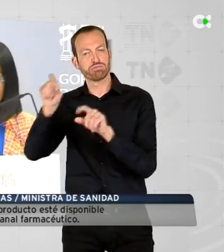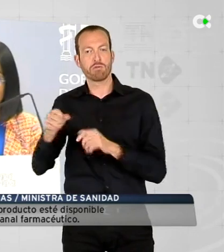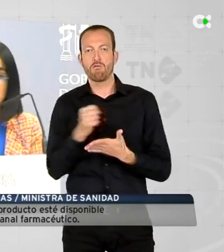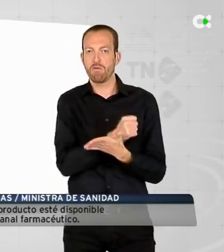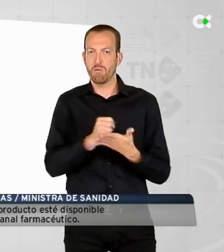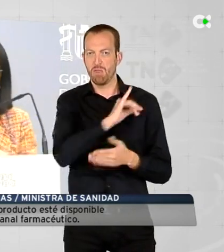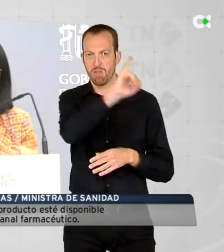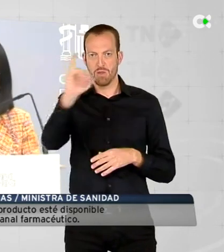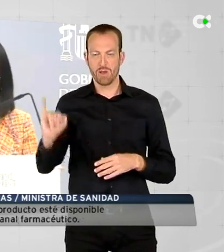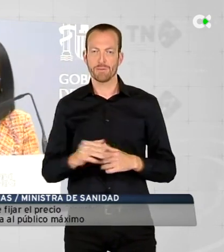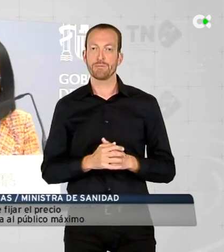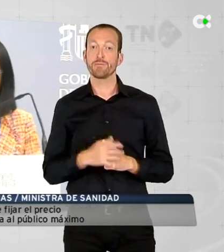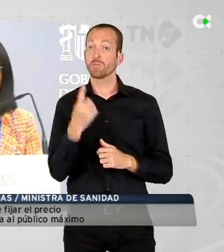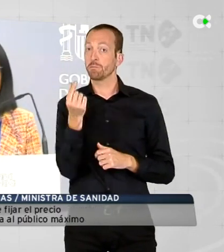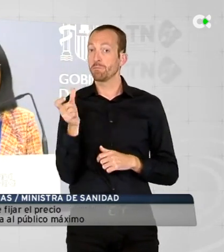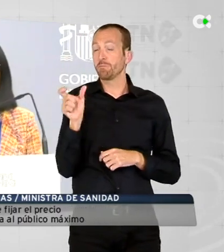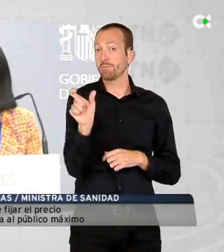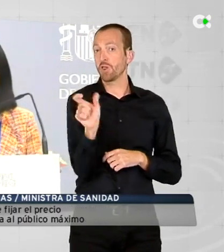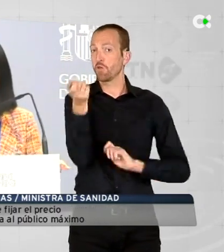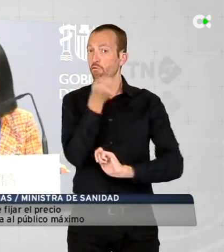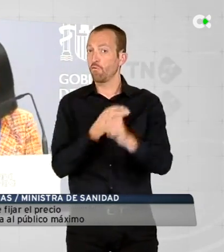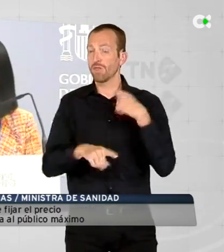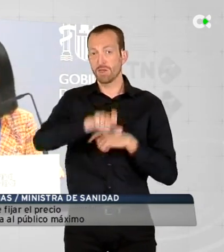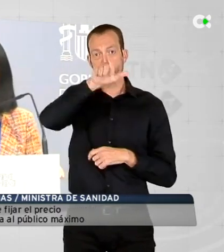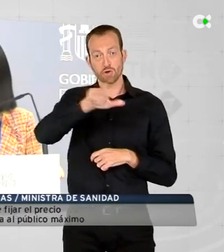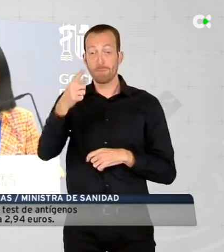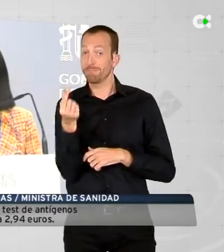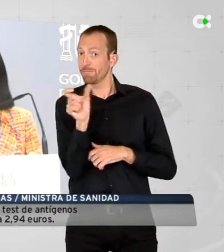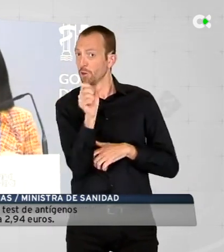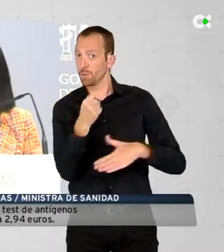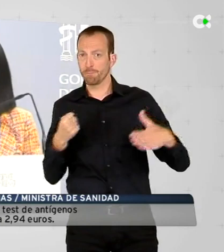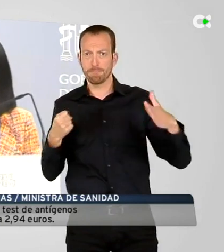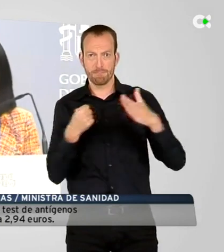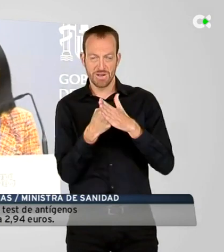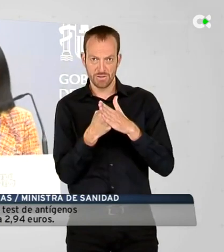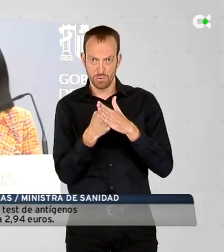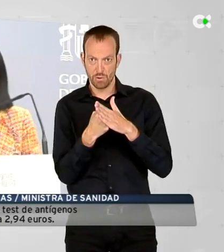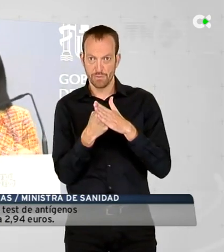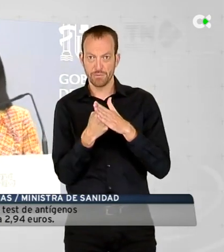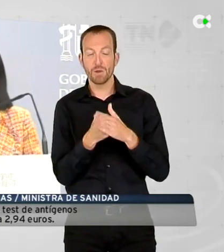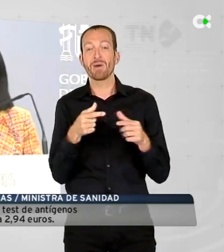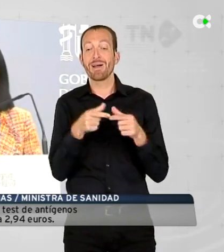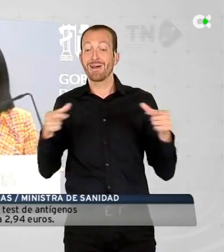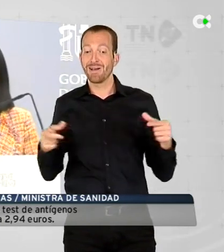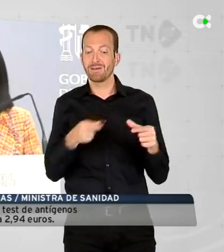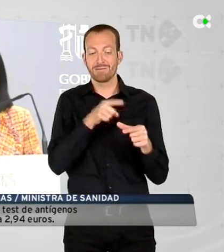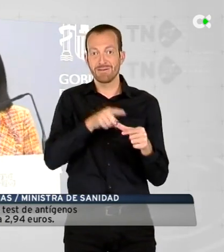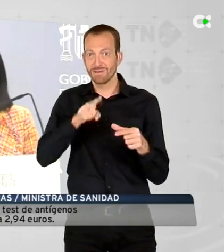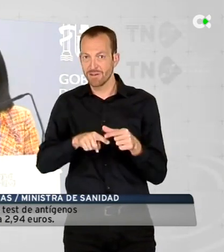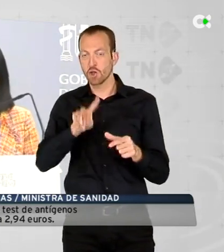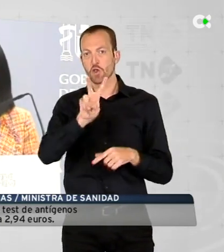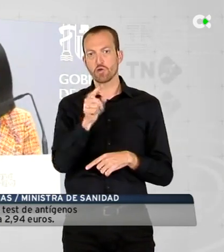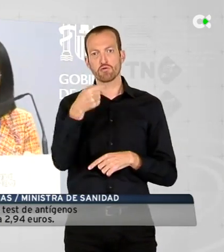farmacéutico. De fijar el precio de venta al público máximo de los test de antígeno para autodiagnóstico a 2